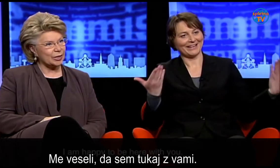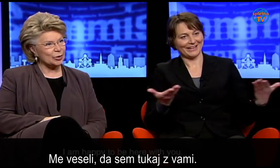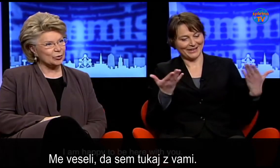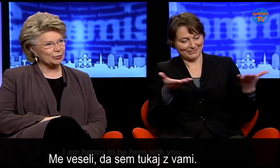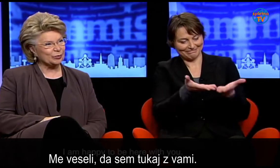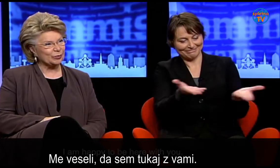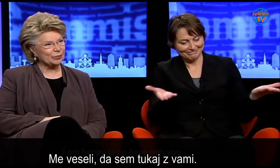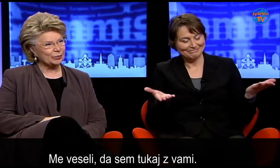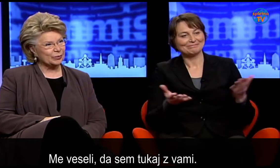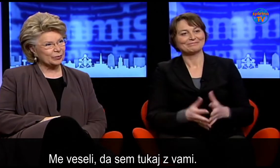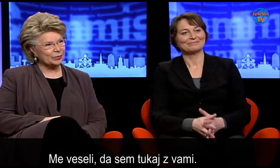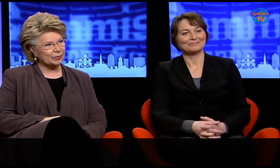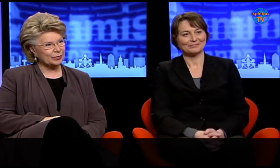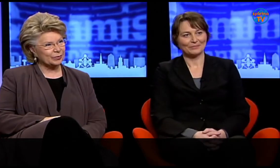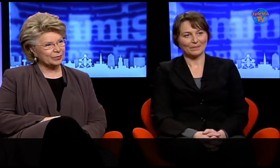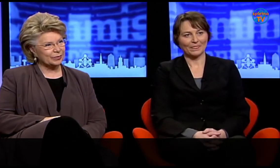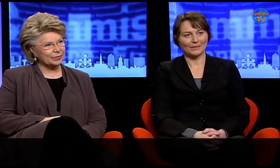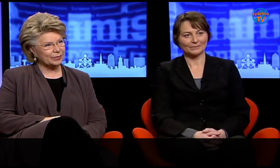zu sein dürfen.